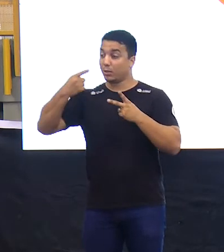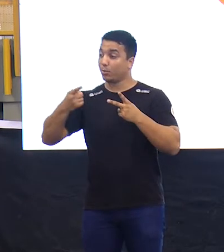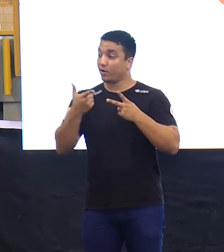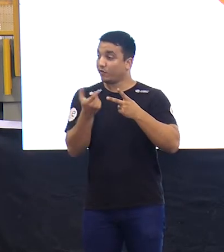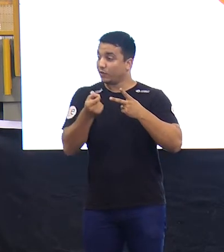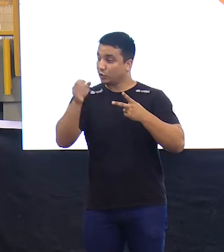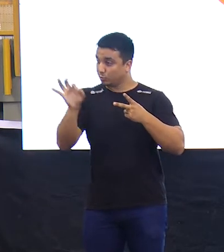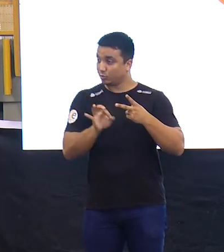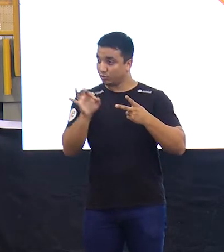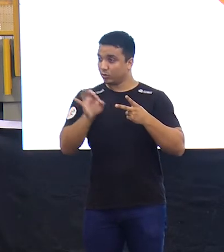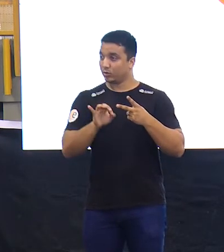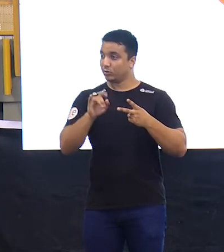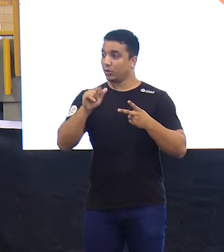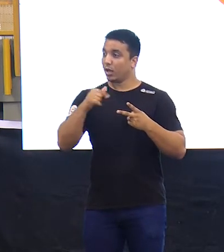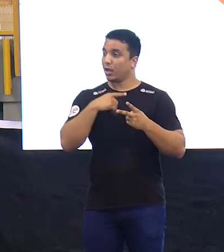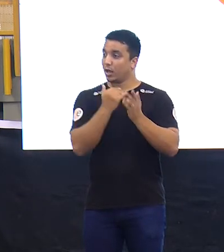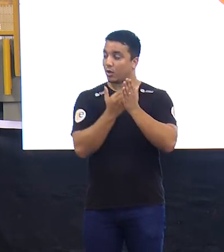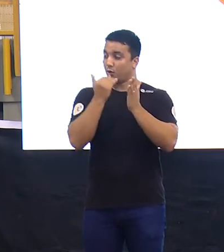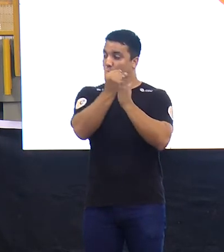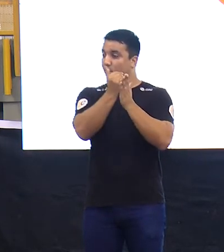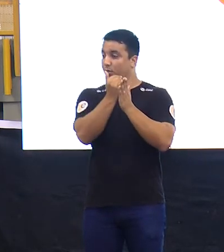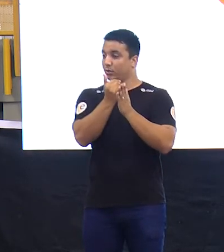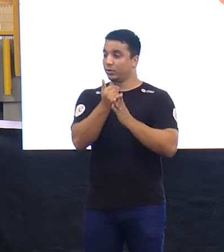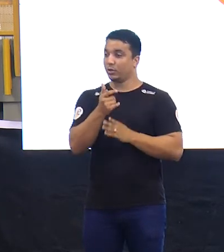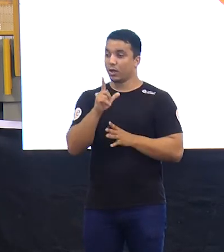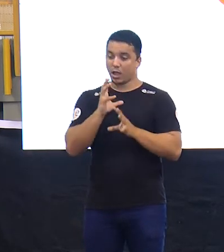aumento 20%, e ele aumenta